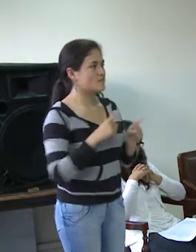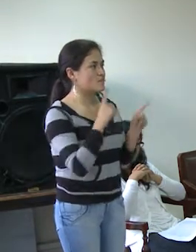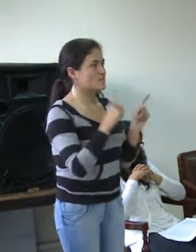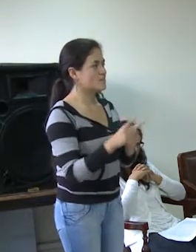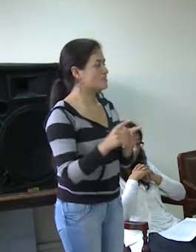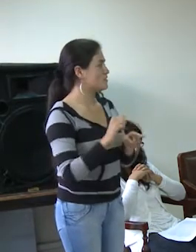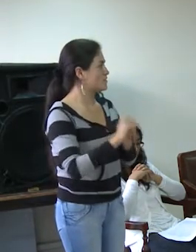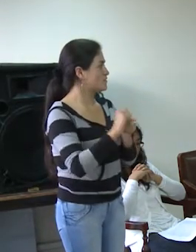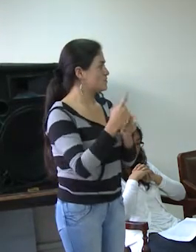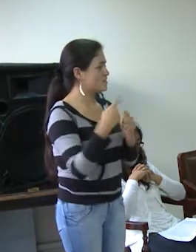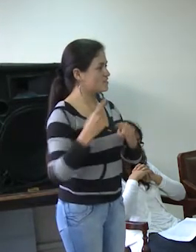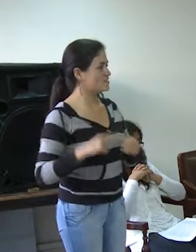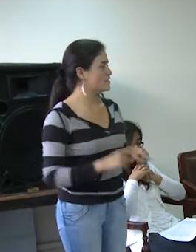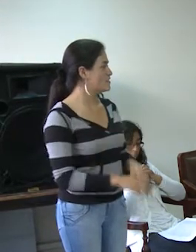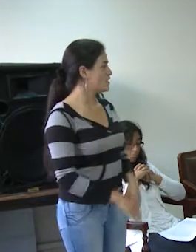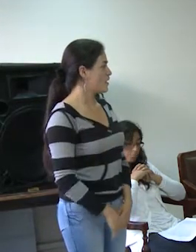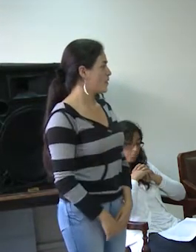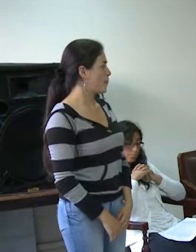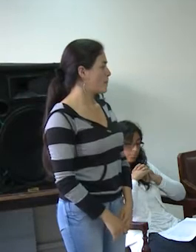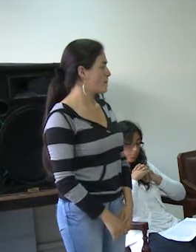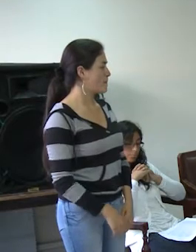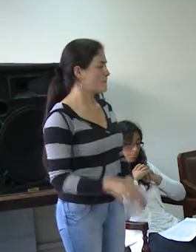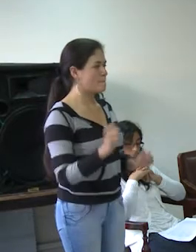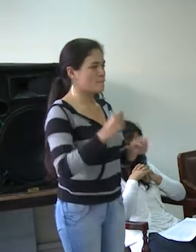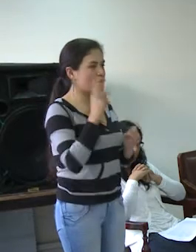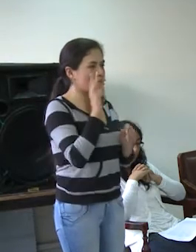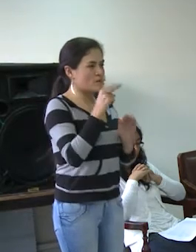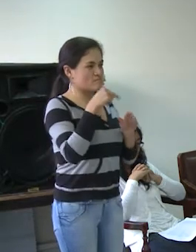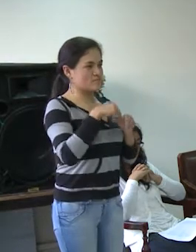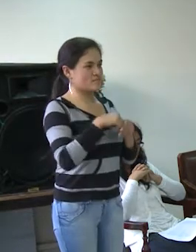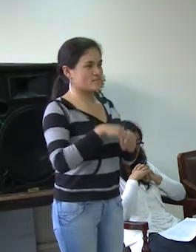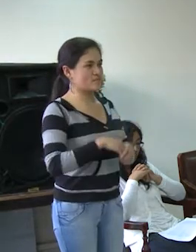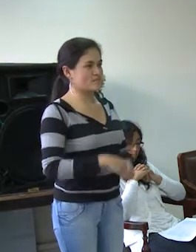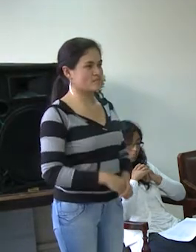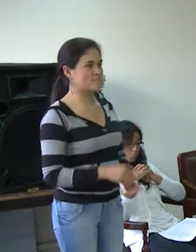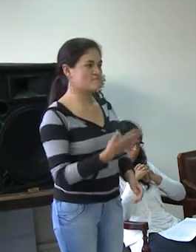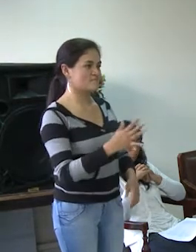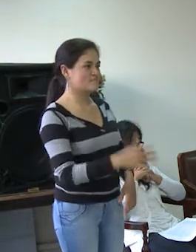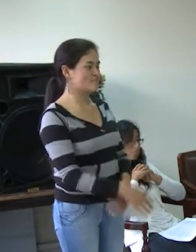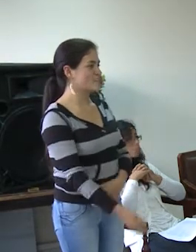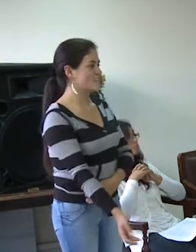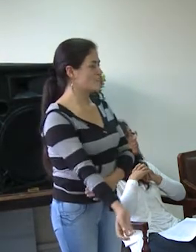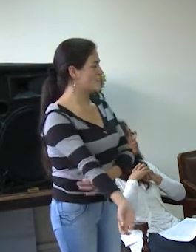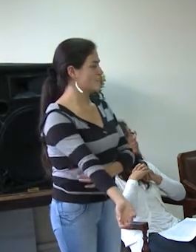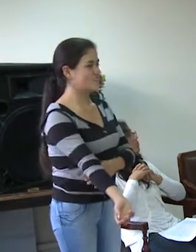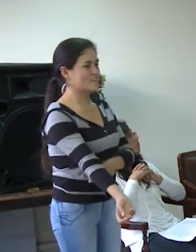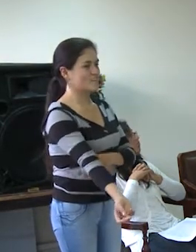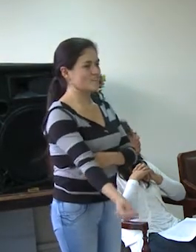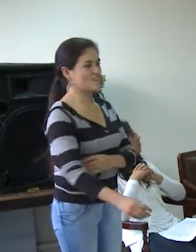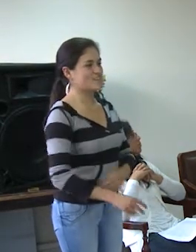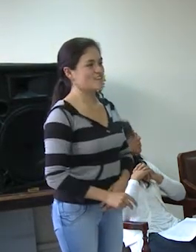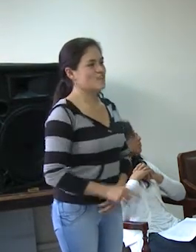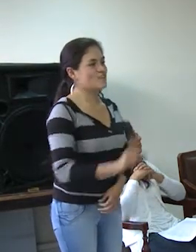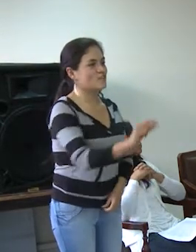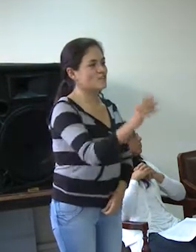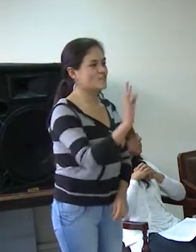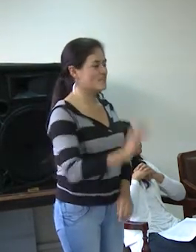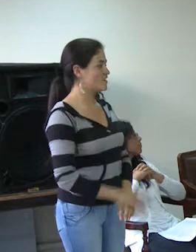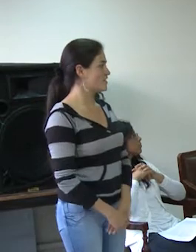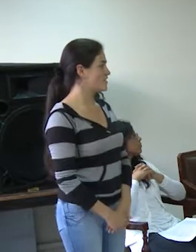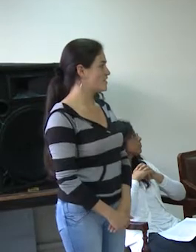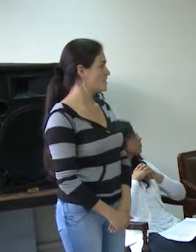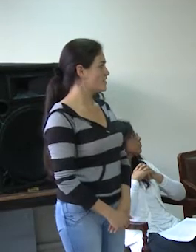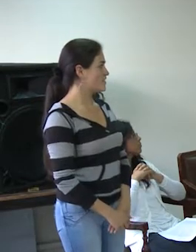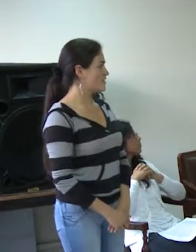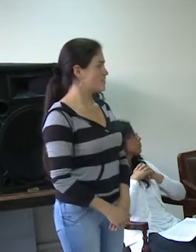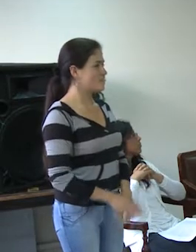y prácticas diversas, para lograr mirarnos hacia adentro, identificando qué debíamos modificar, regular, abandonar